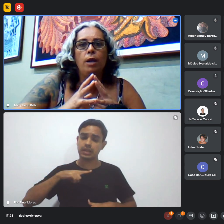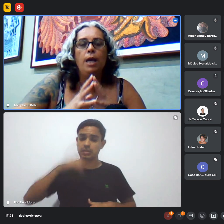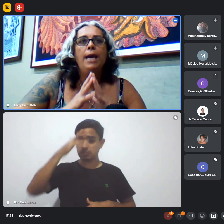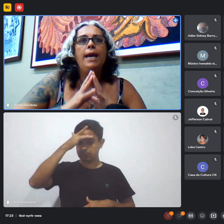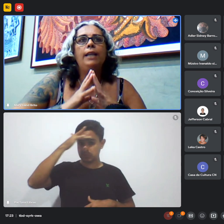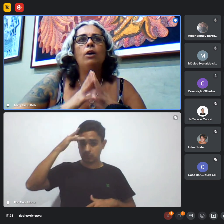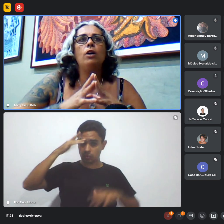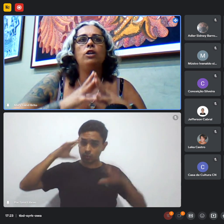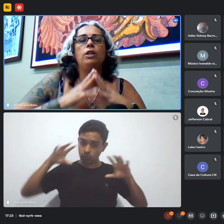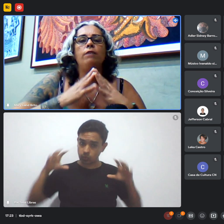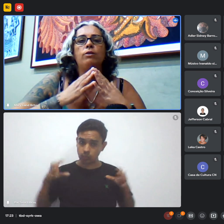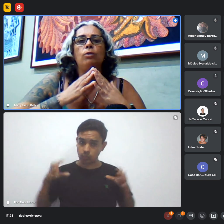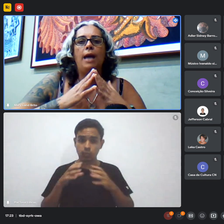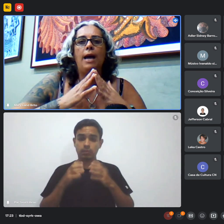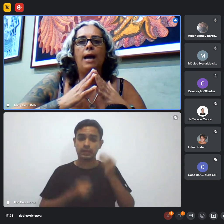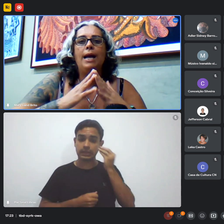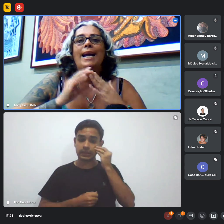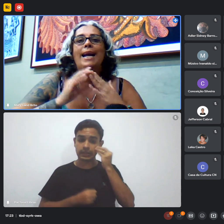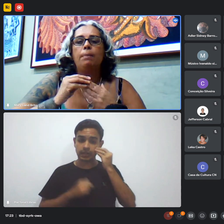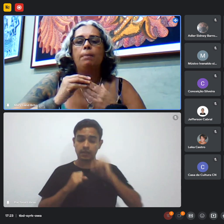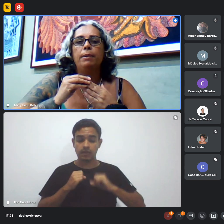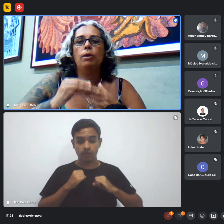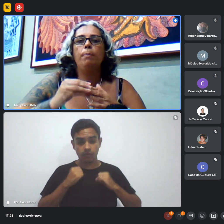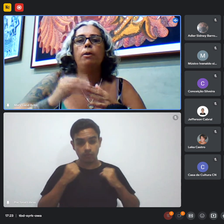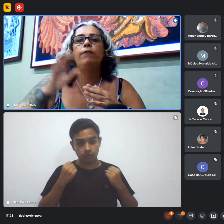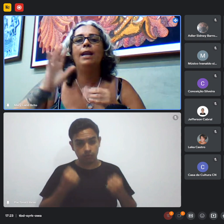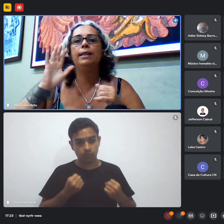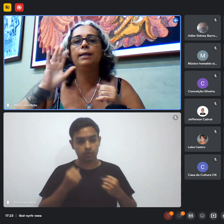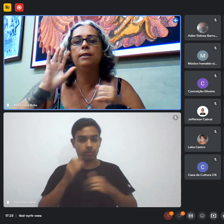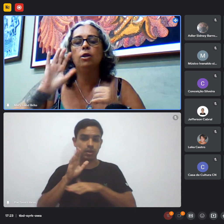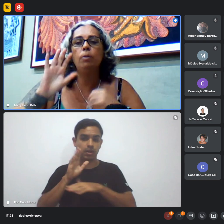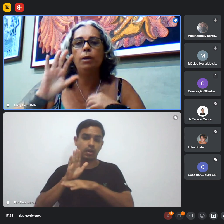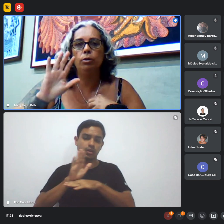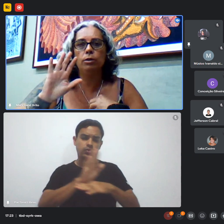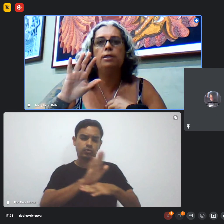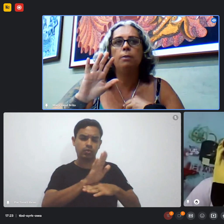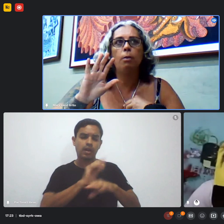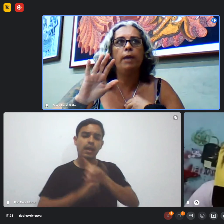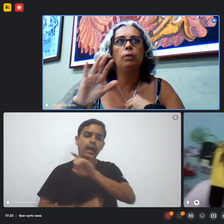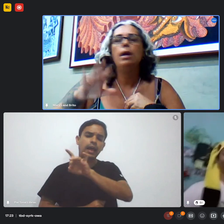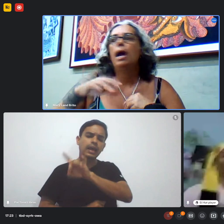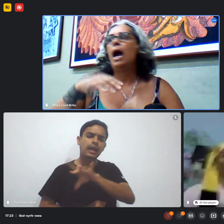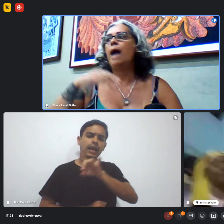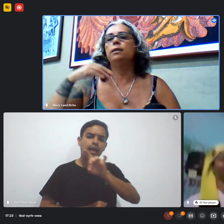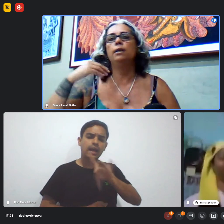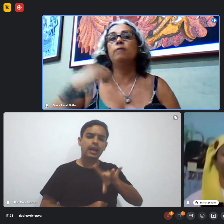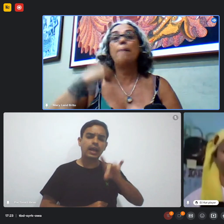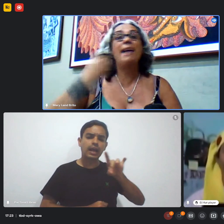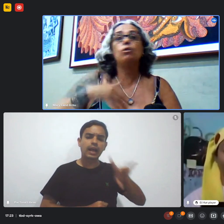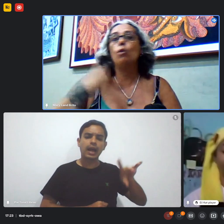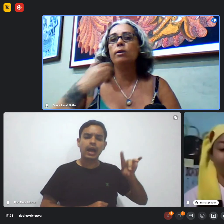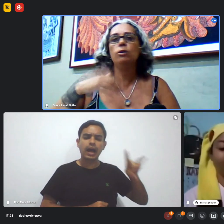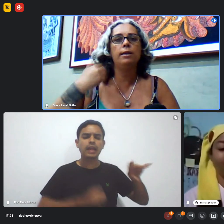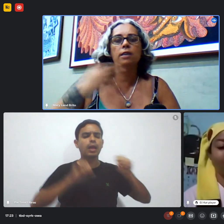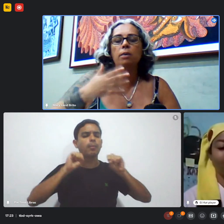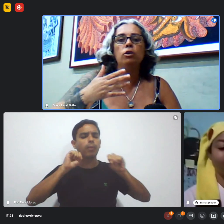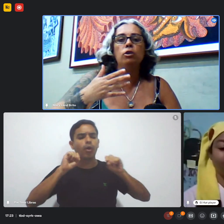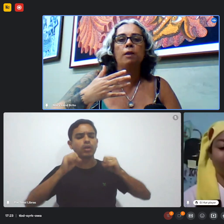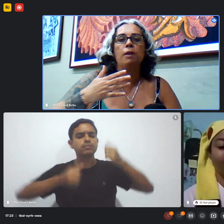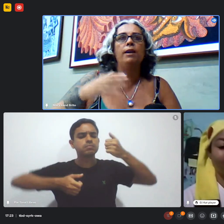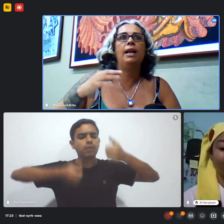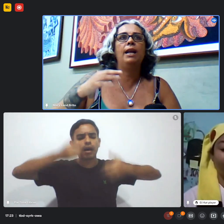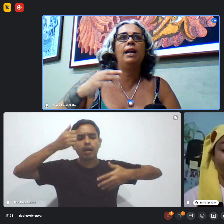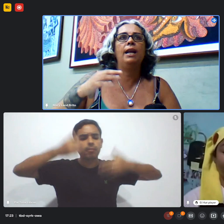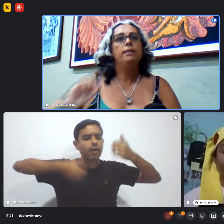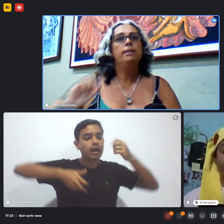possível. Então, agora a gente vai escutar. Cada pessoa pode falar até 5 minutos nesse momento. Aí, se tiver mais coisa do que 5 minutos